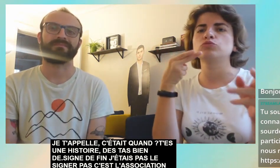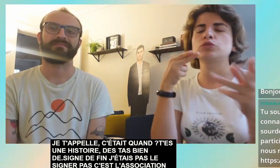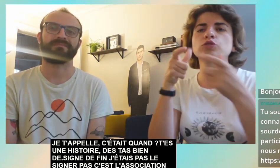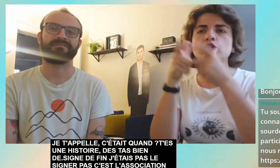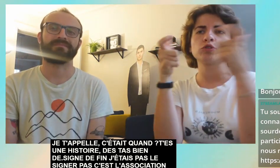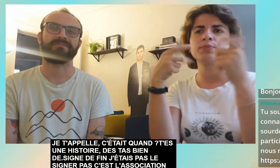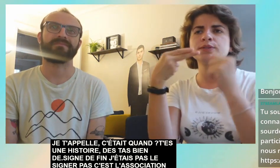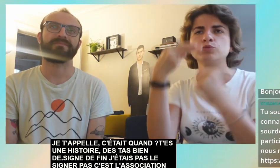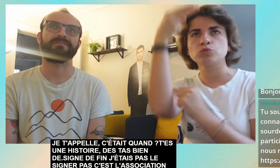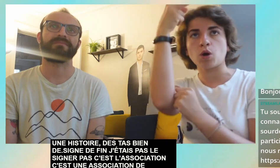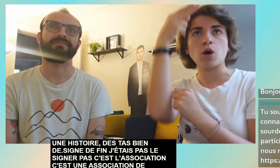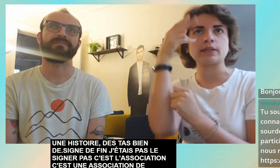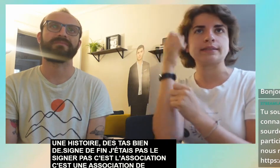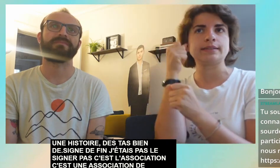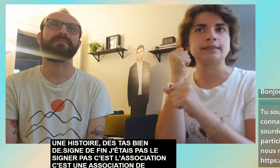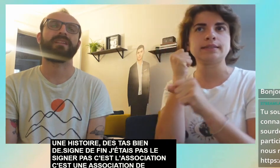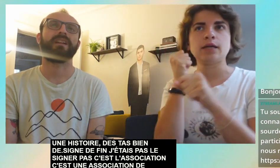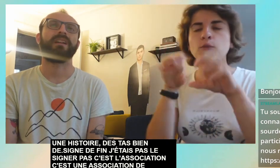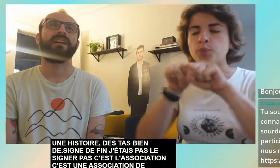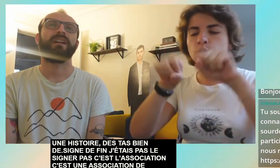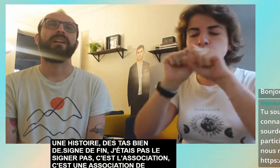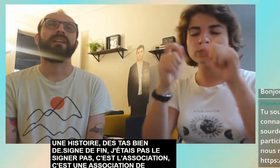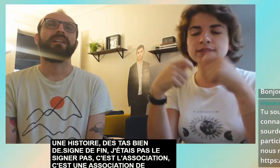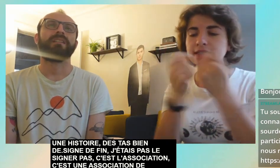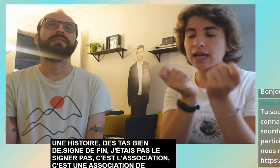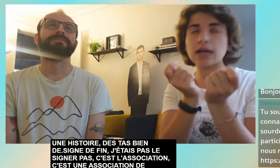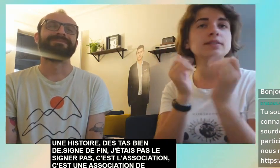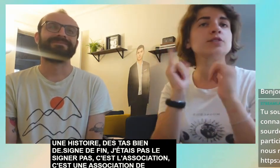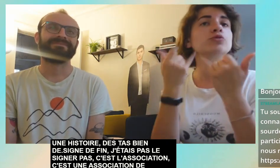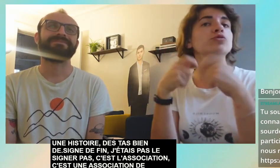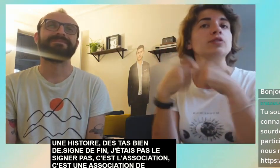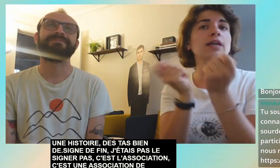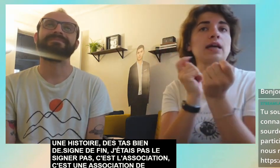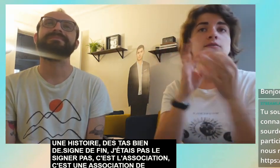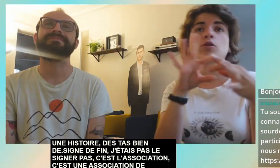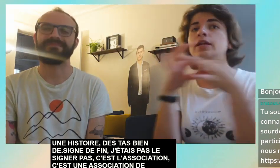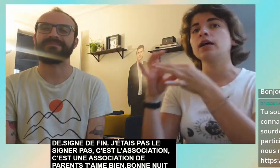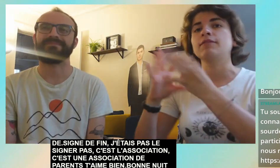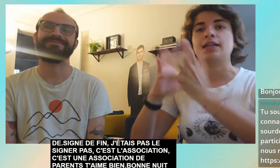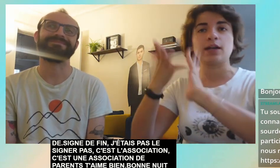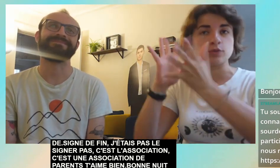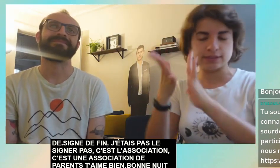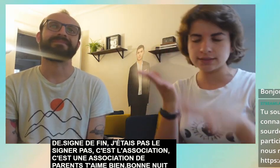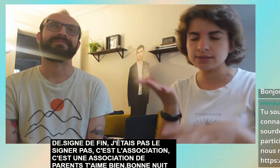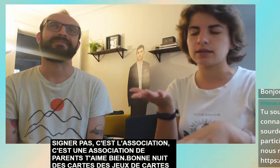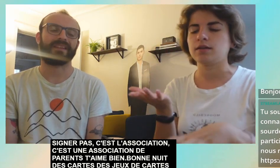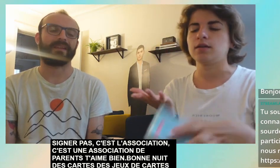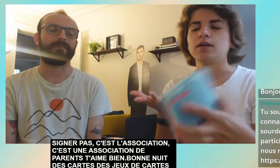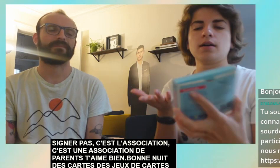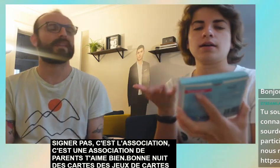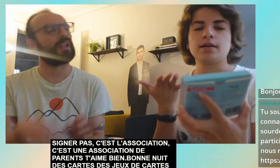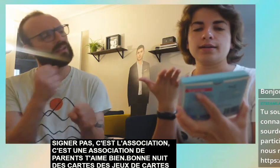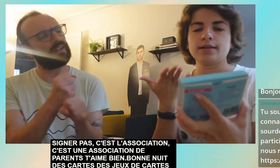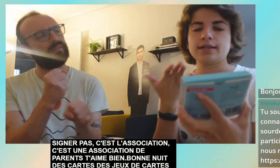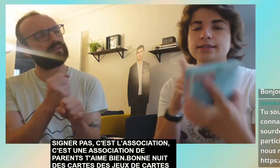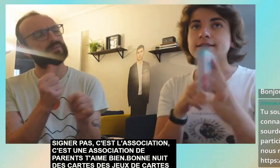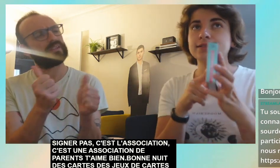d'une entreprise du Nord qui produit des cartes, des jeux de cartes en lien avec la langue des signes. Travaille aussi